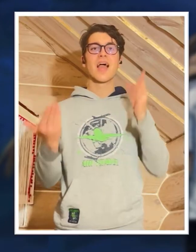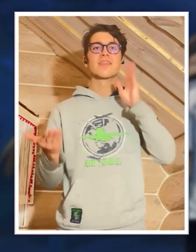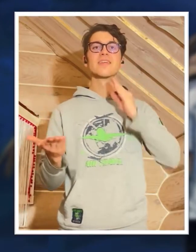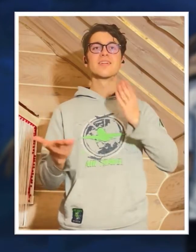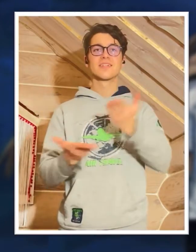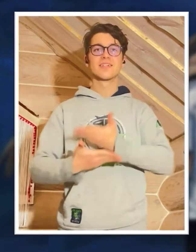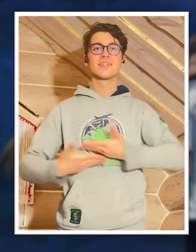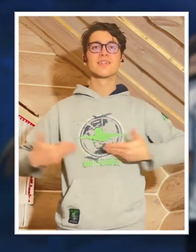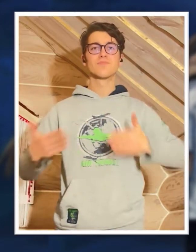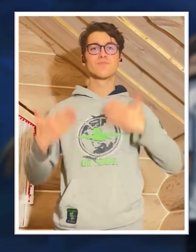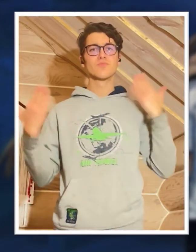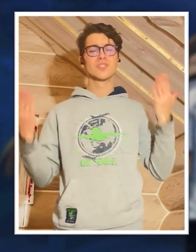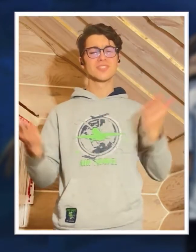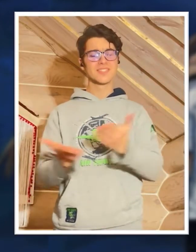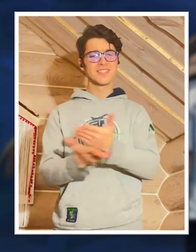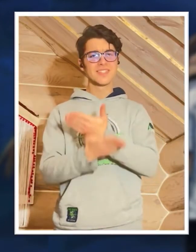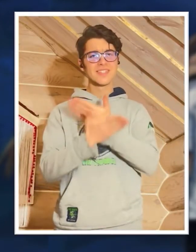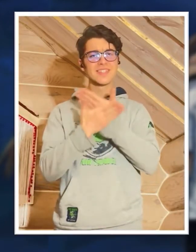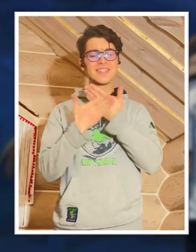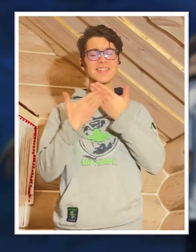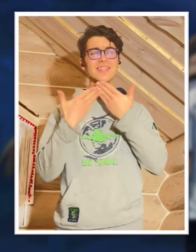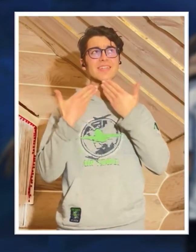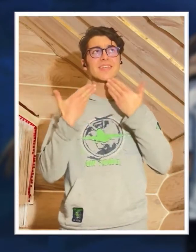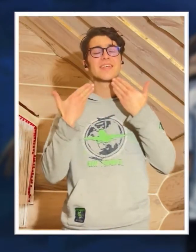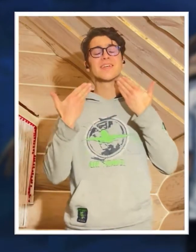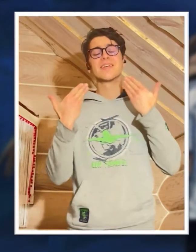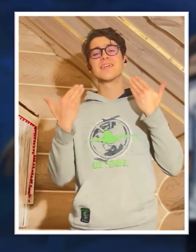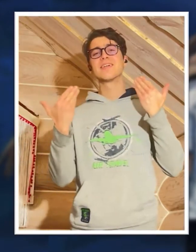нет, когда нас рядом больше